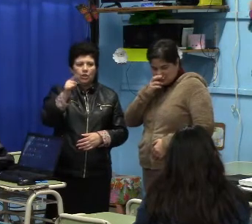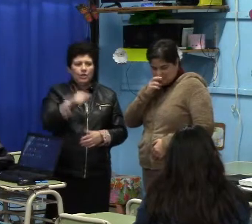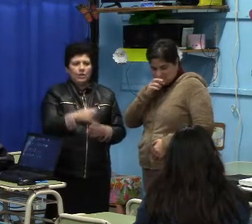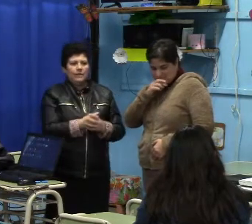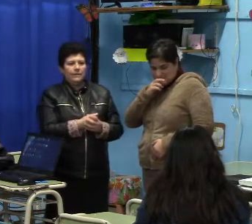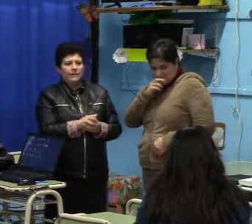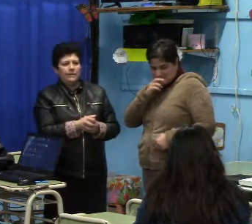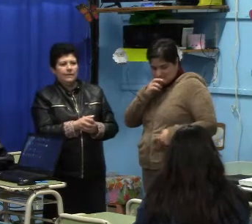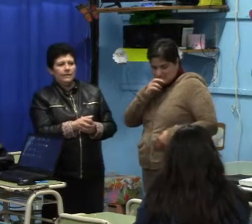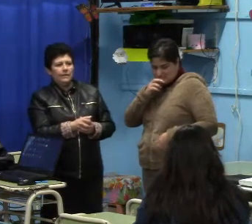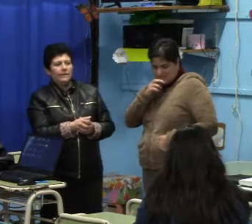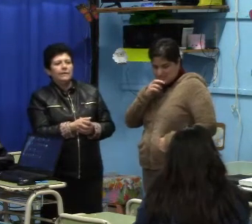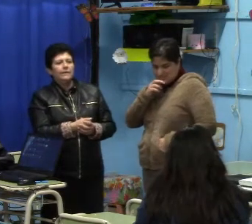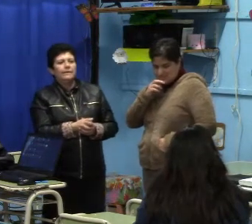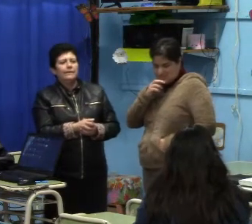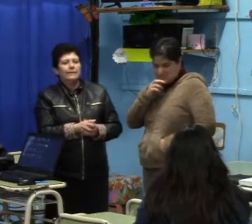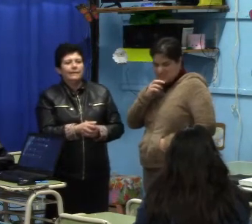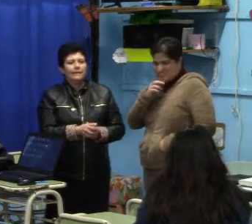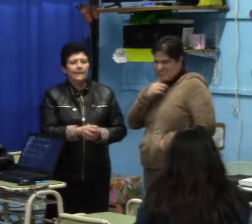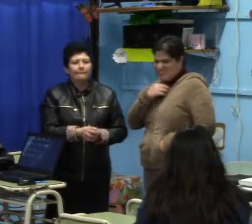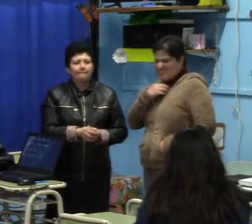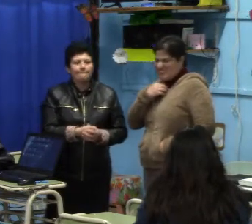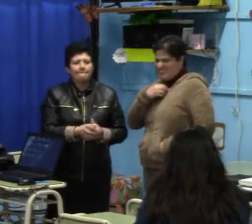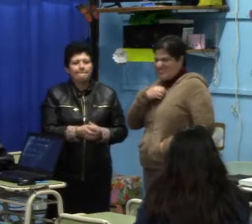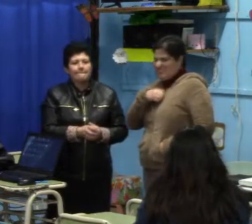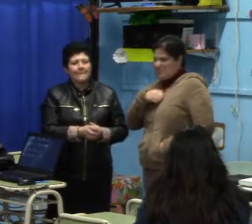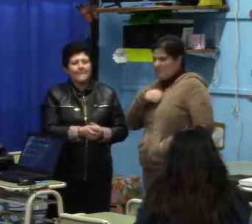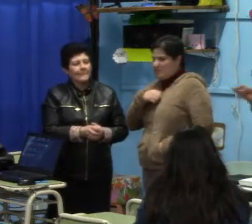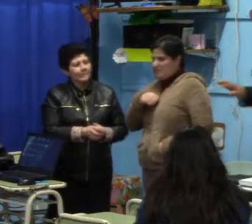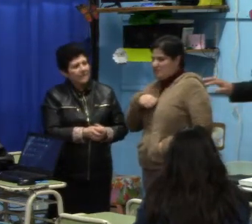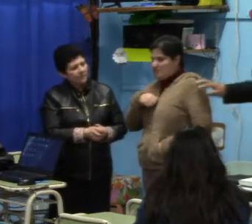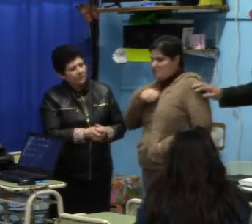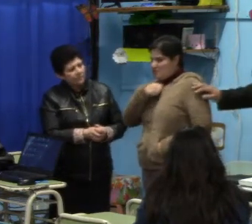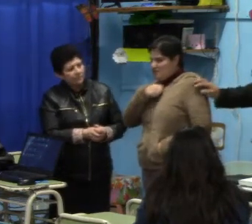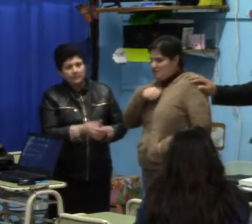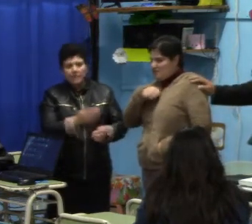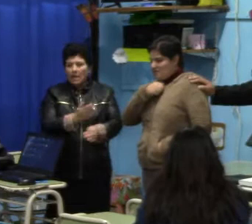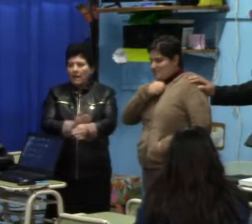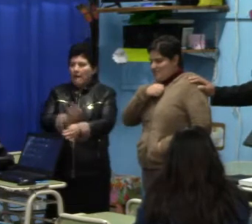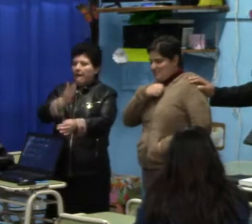todos juntos con todos ellos. ¿Están de acuerdo? ¿Está bien? Pero antes,